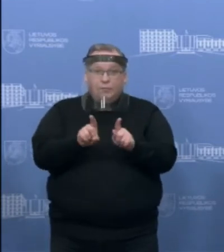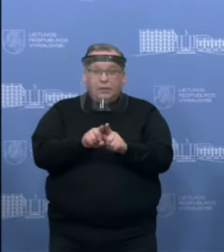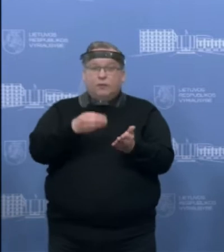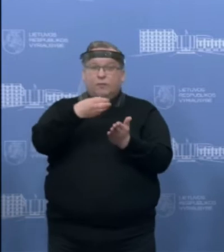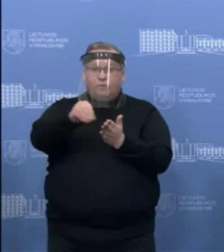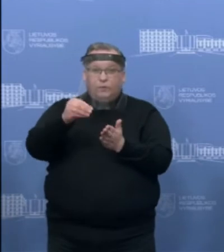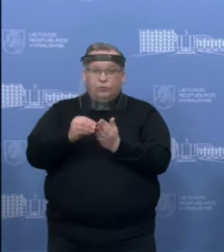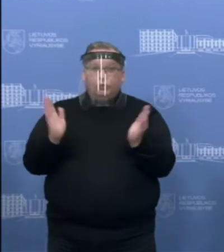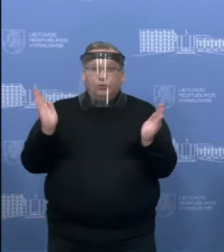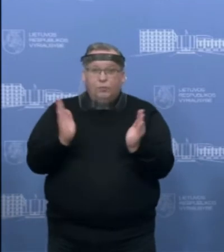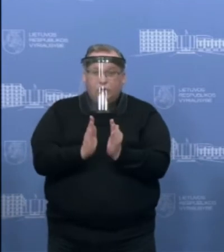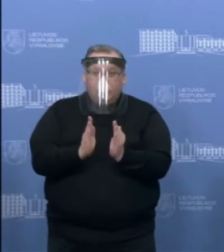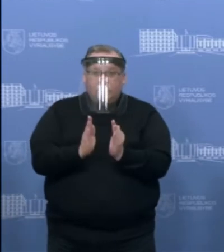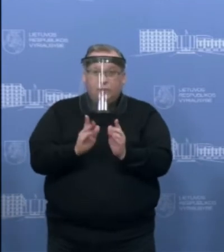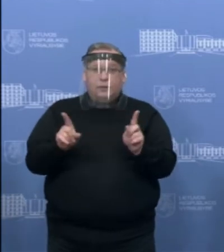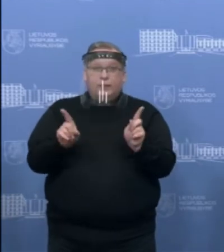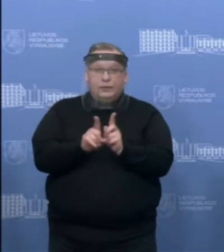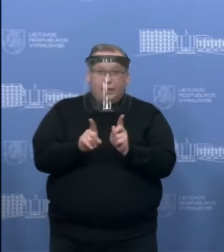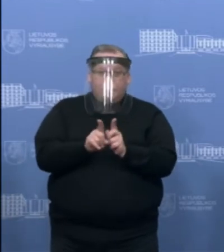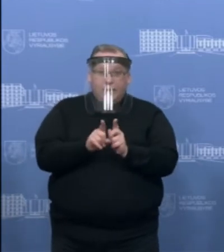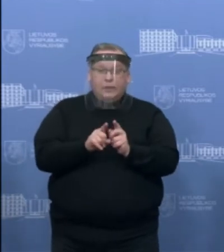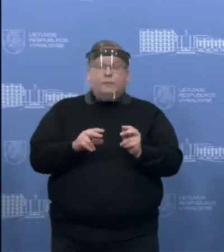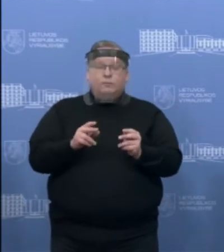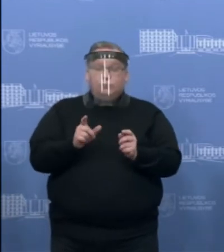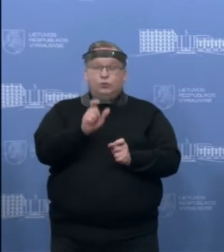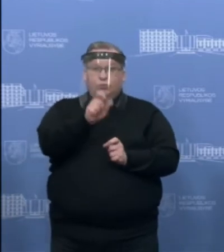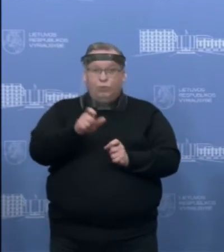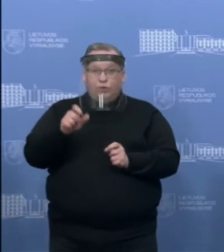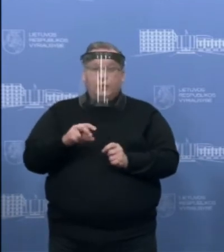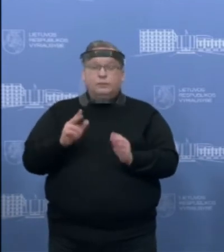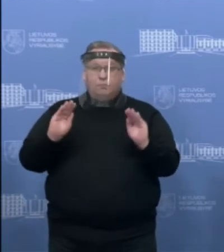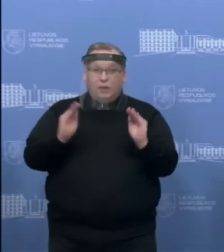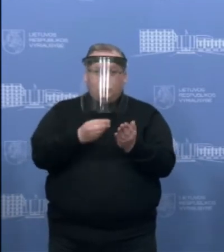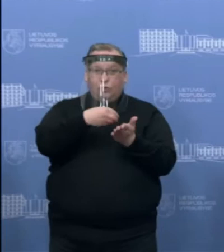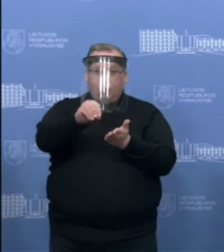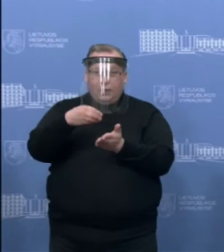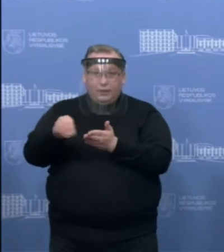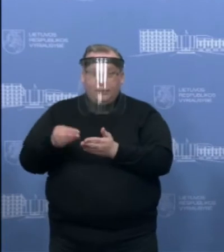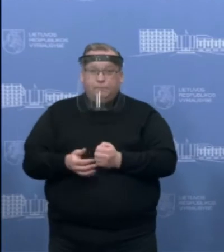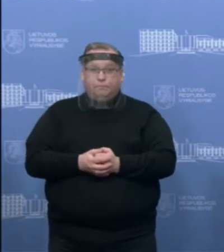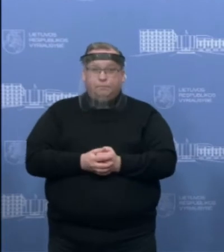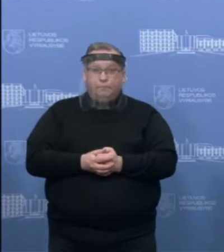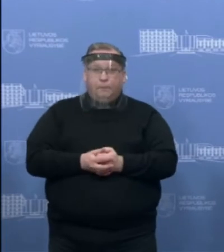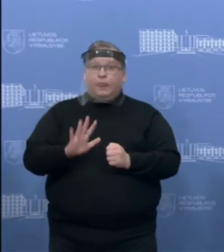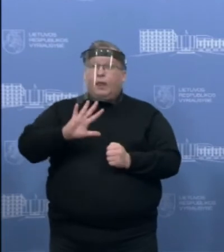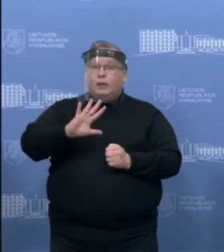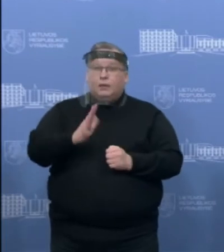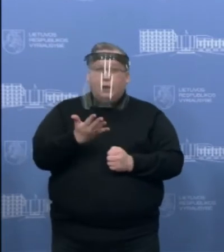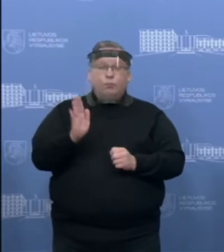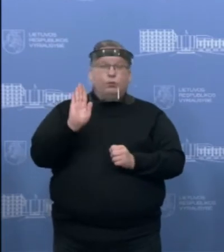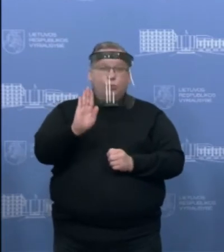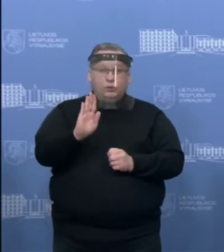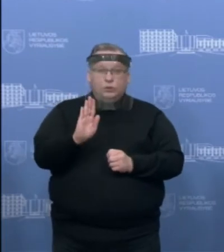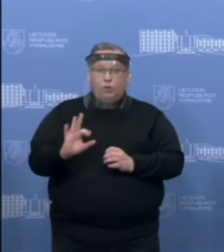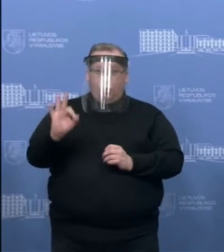vartotojų lūkesčiai, lemia atsargesnį vartotojų elgesį ir mažesnį vartojimą. Kaip visą tai atsispindi,